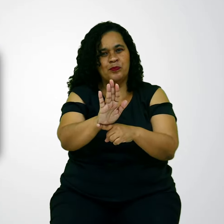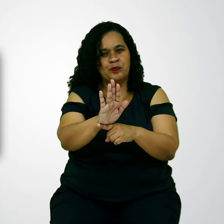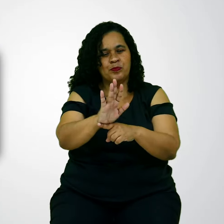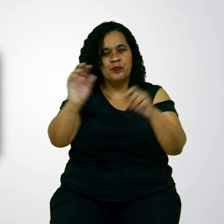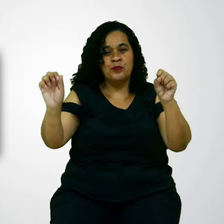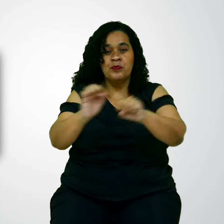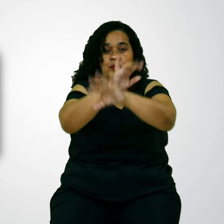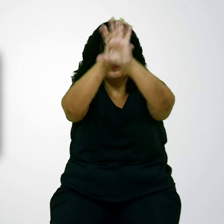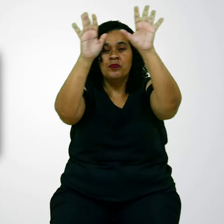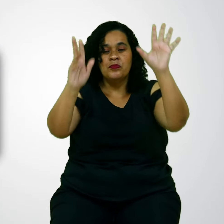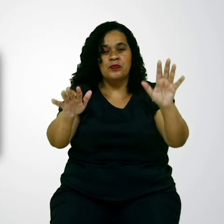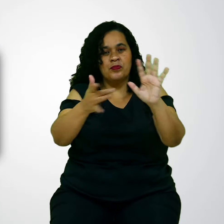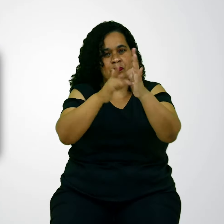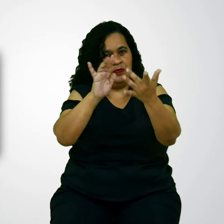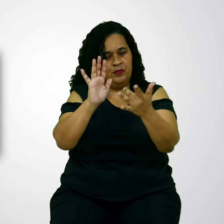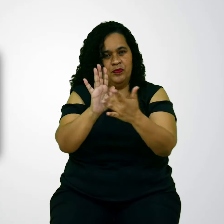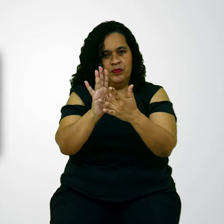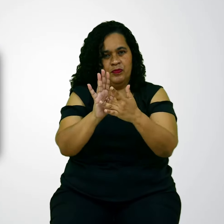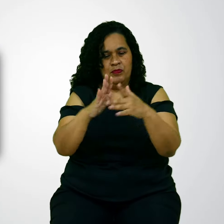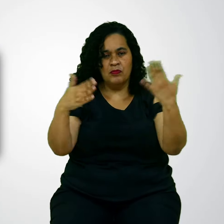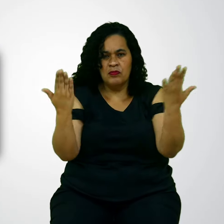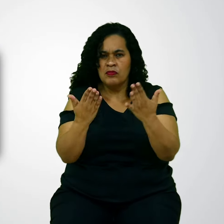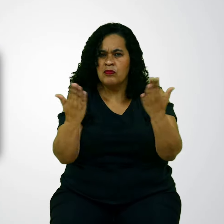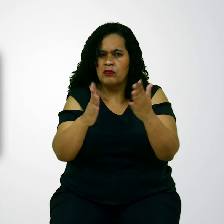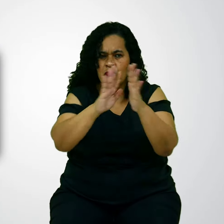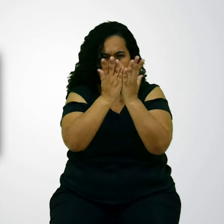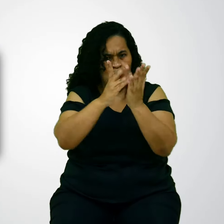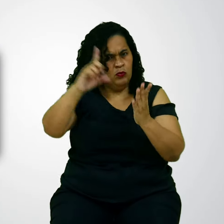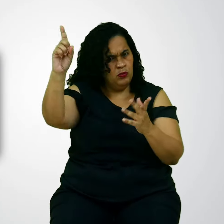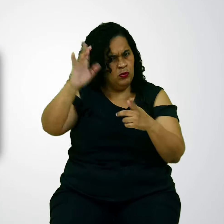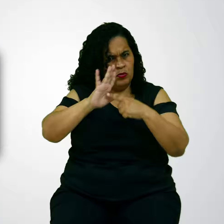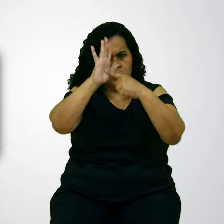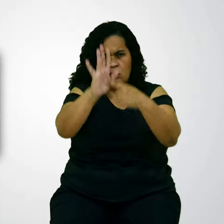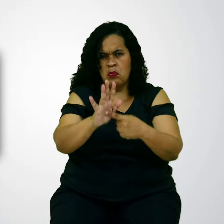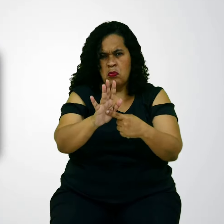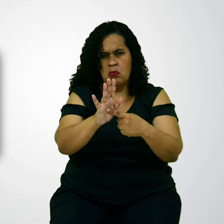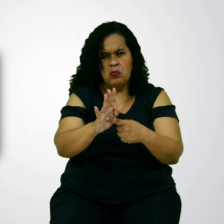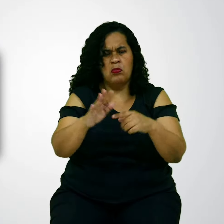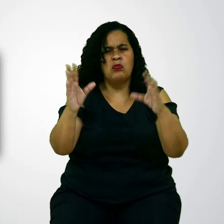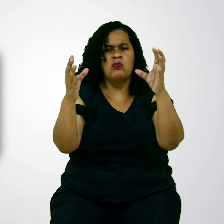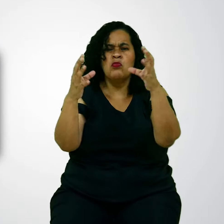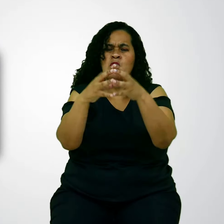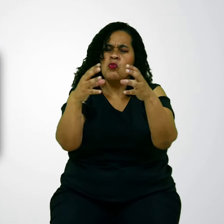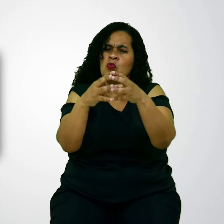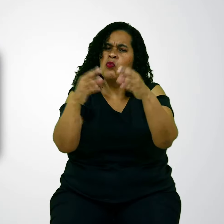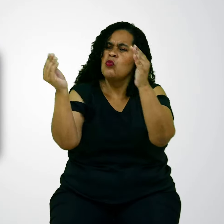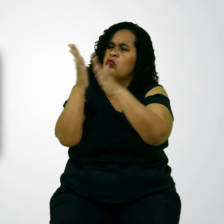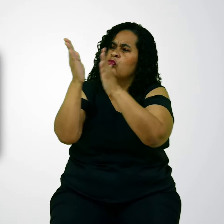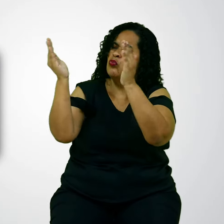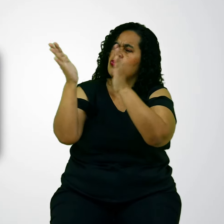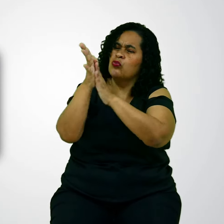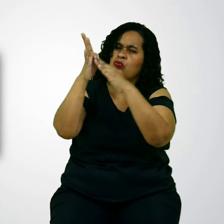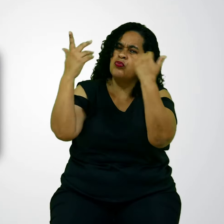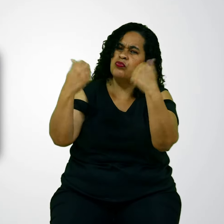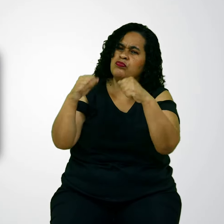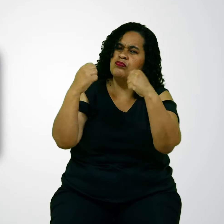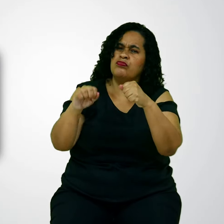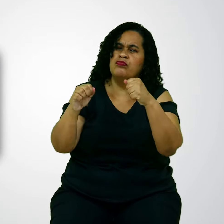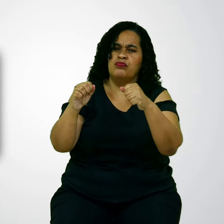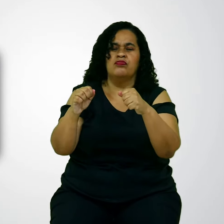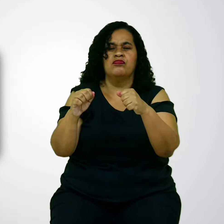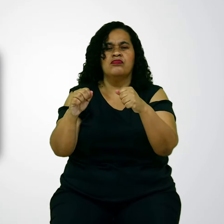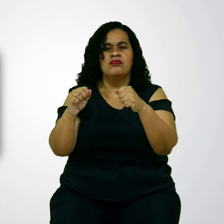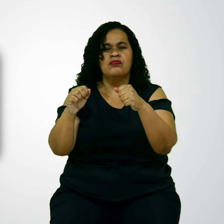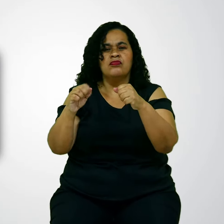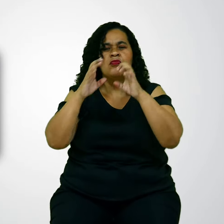de louvor existe para adorar a Deus. Não. O ministério de louvor existe para exercitar a misericórdia. Não, a igreja. O